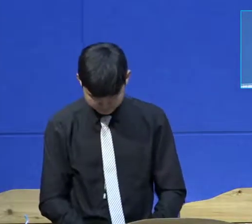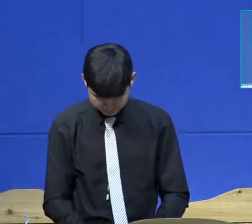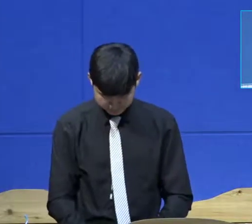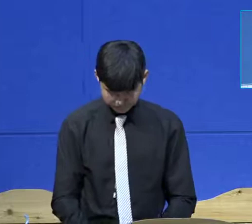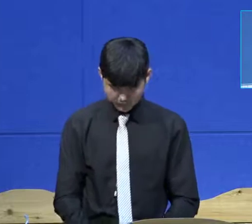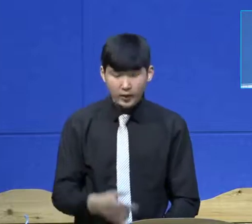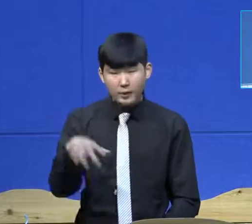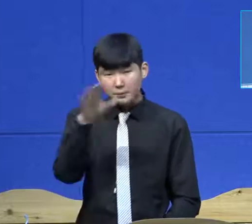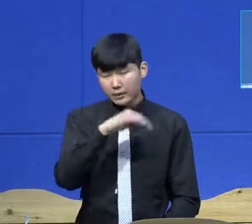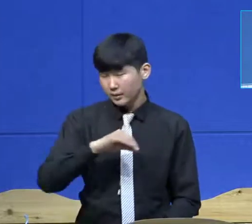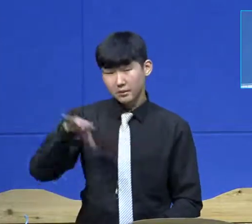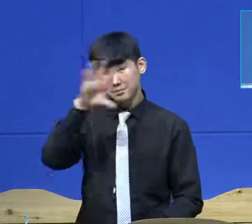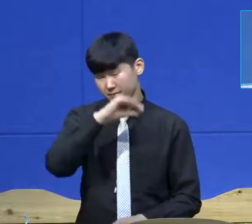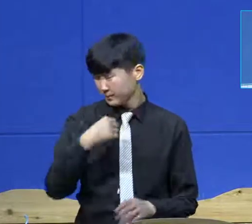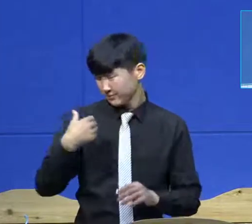Бидний иргэн тойронд